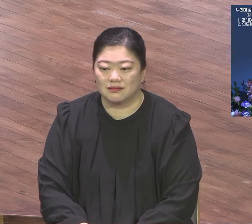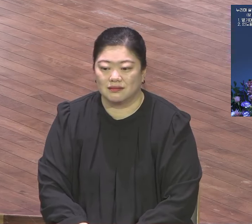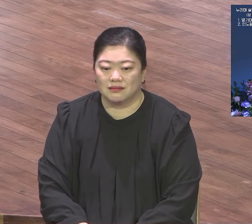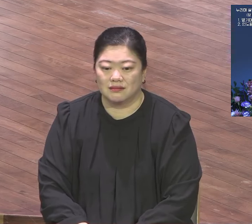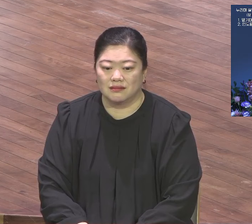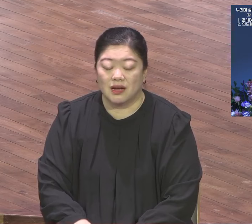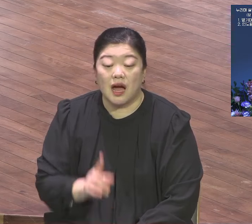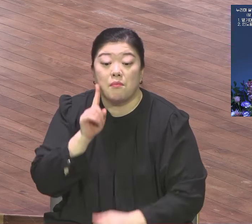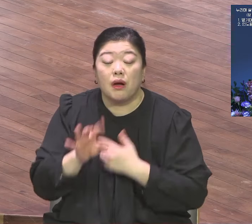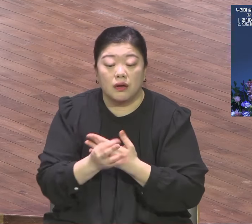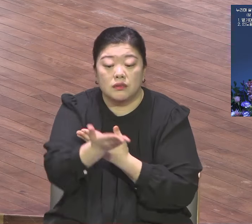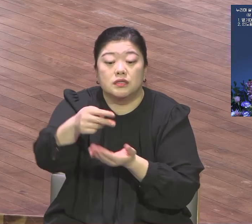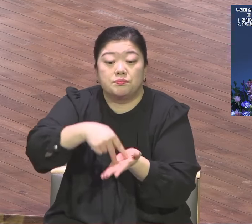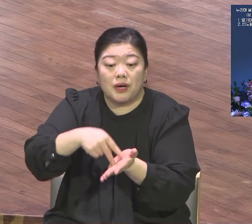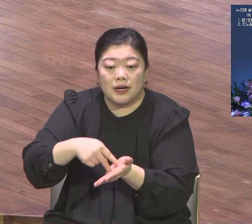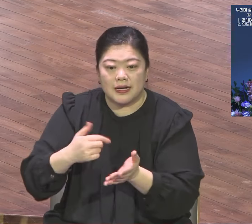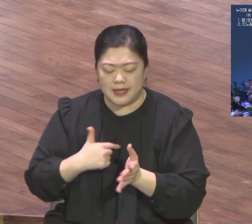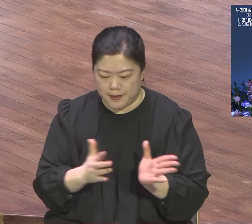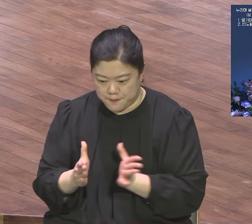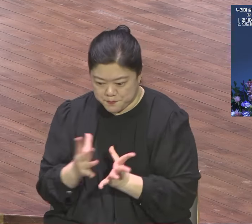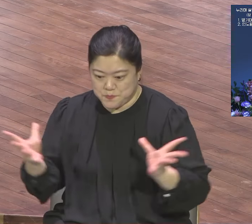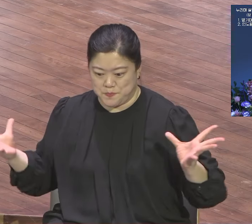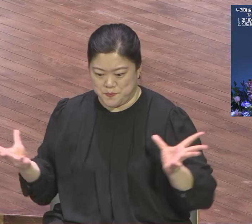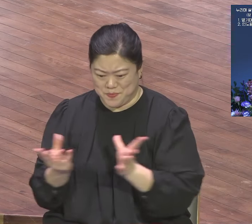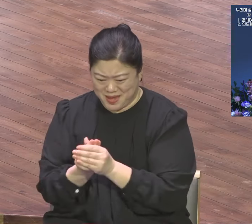듭니까? 왜 갈등합니까?